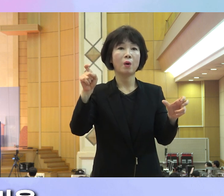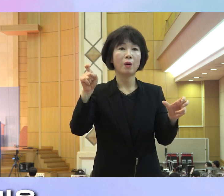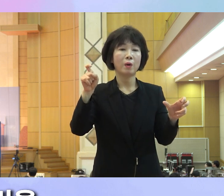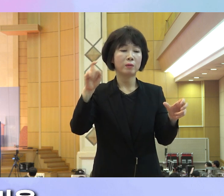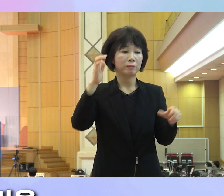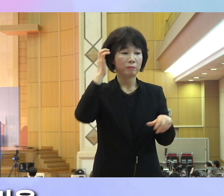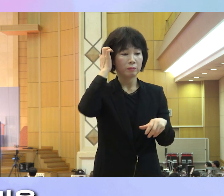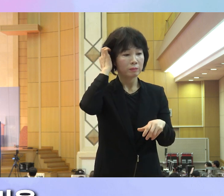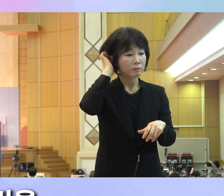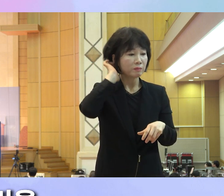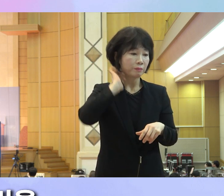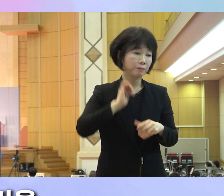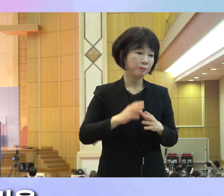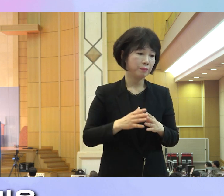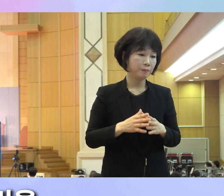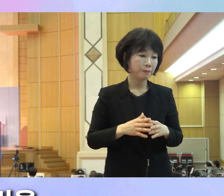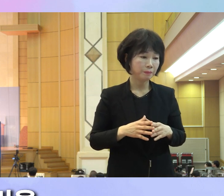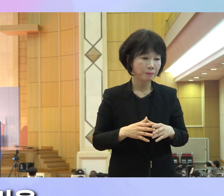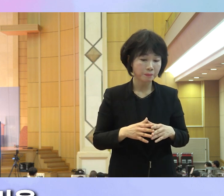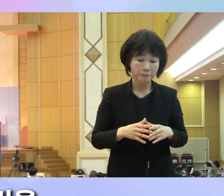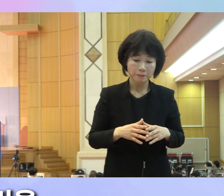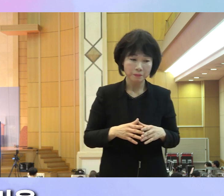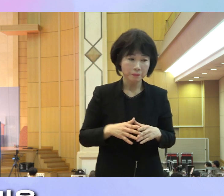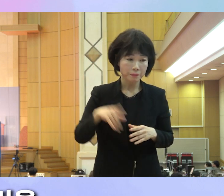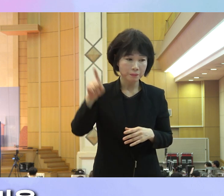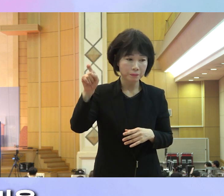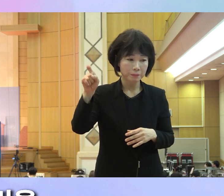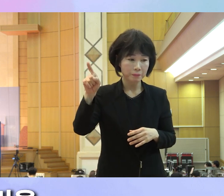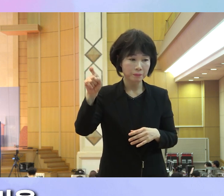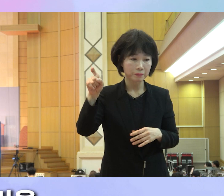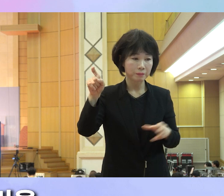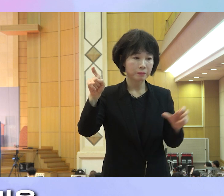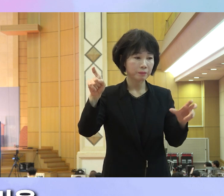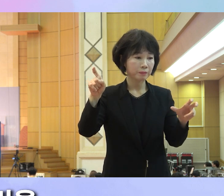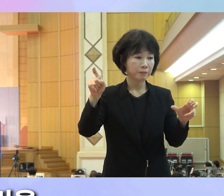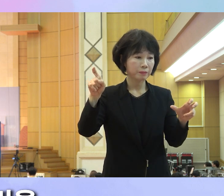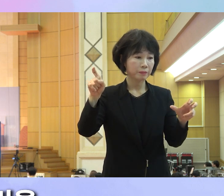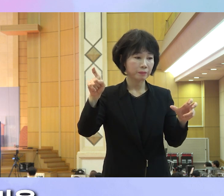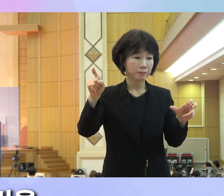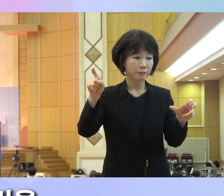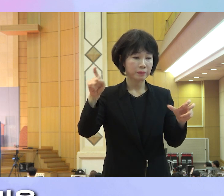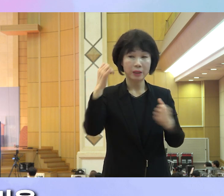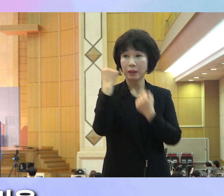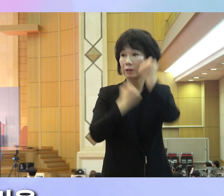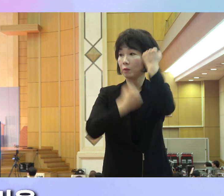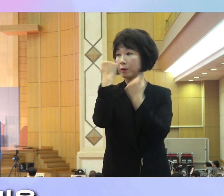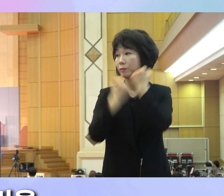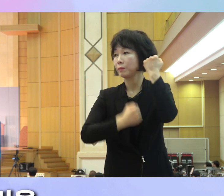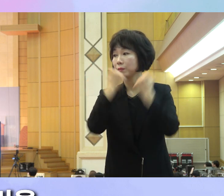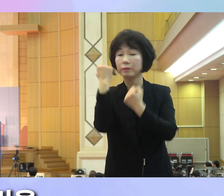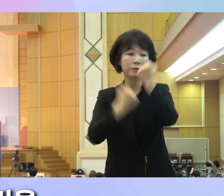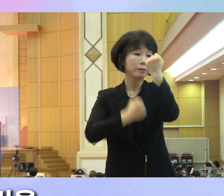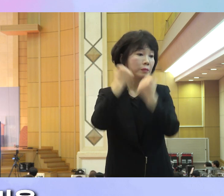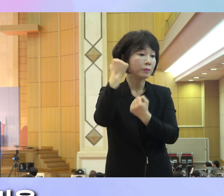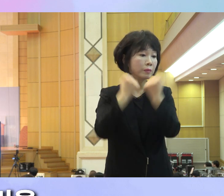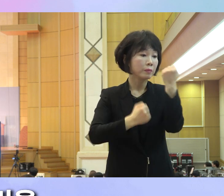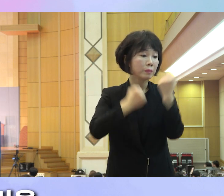요한복음 11장 25절로부터 27절 165페이지 보면